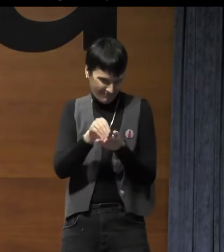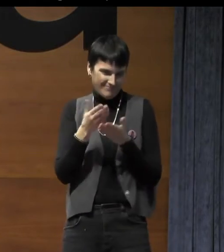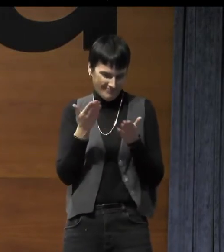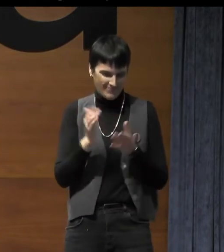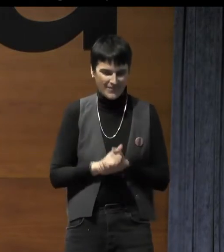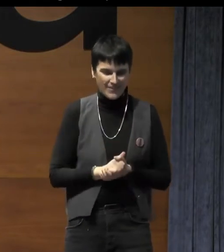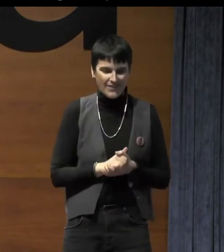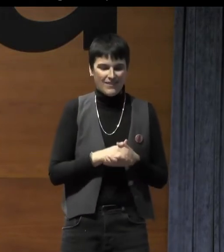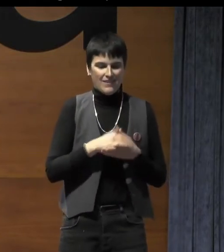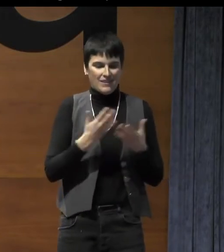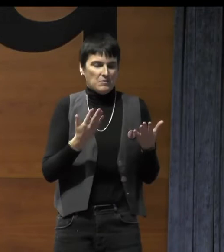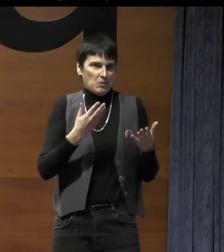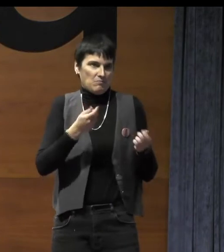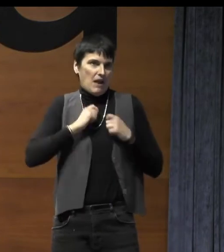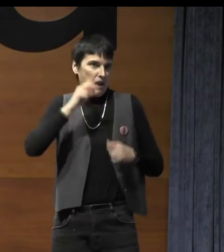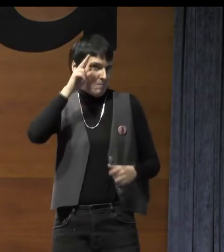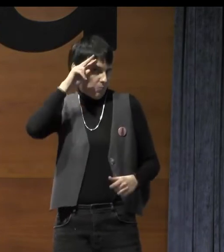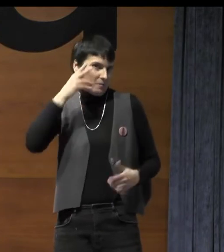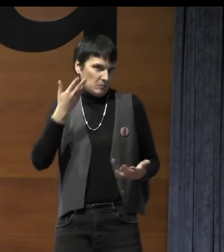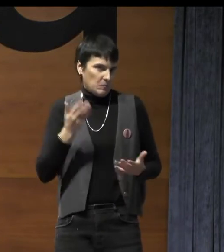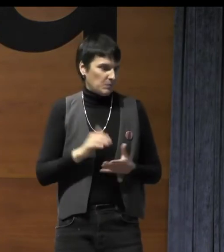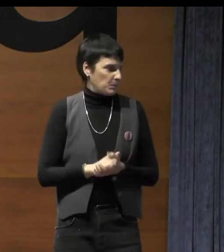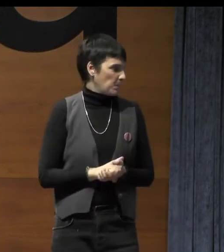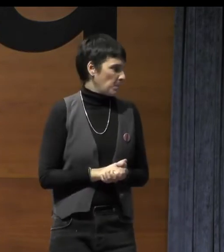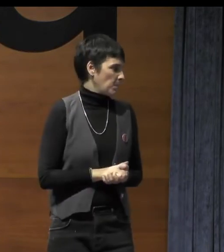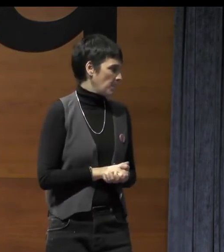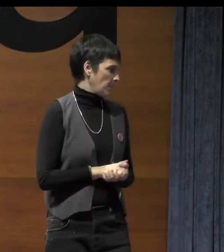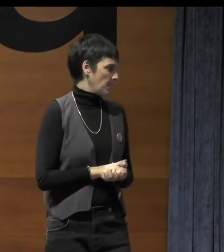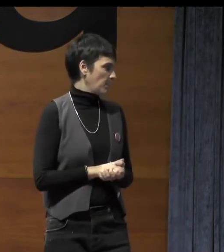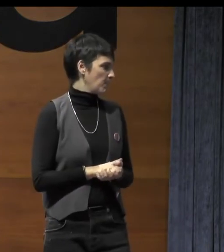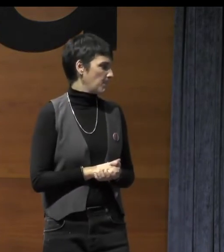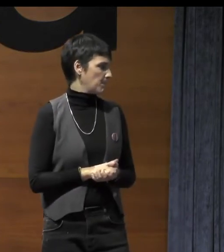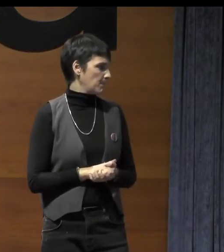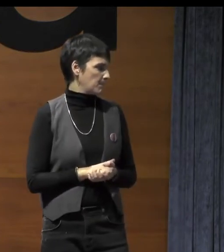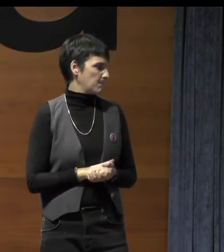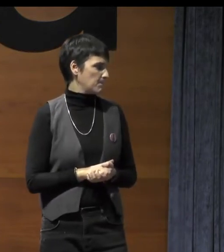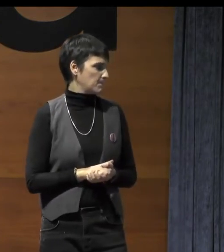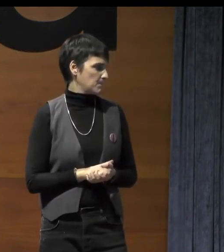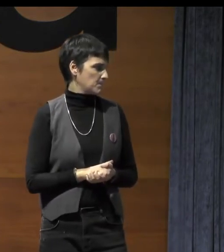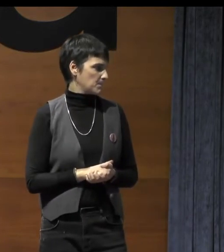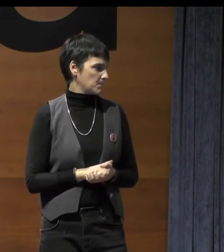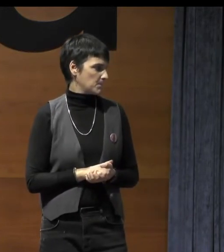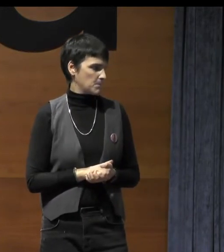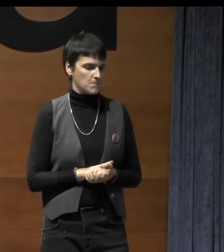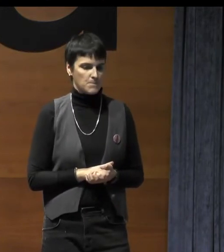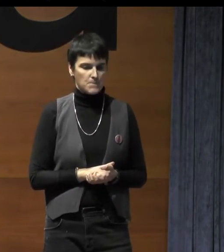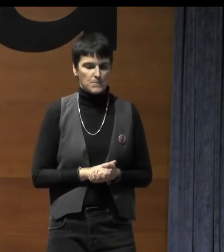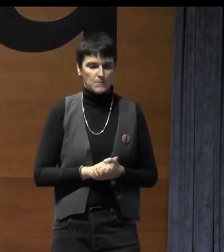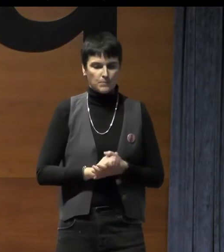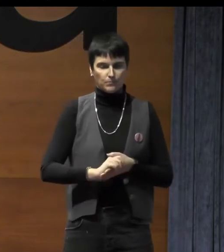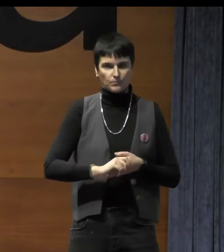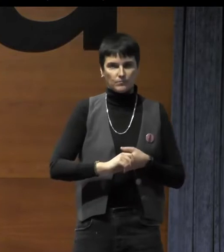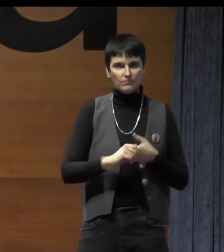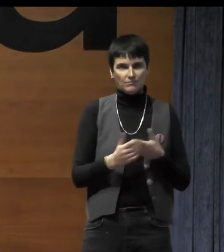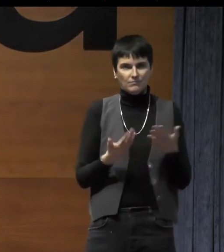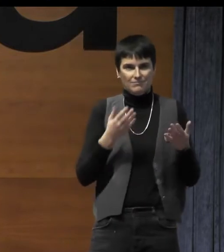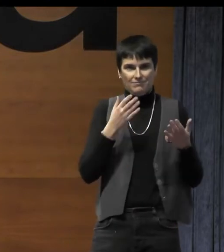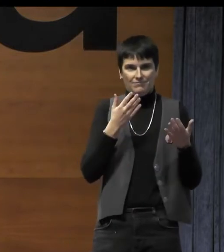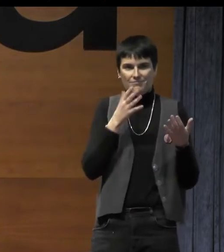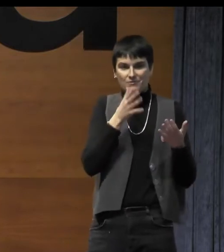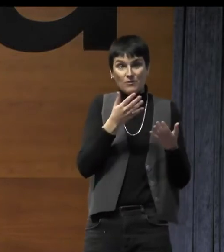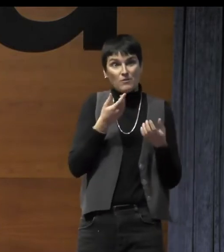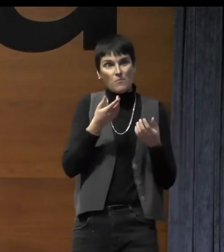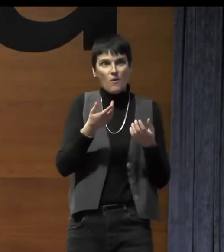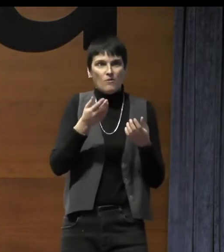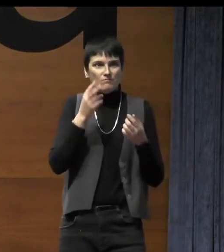Porque muchas veces, pues depende de la persona, pues te preocupa no llegar a estas expectativas que se